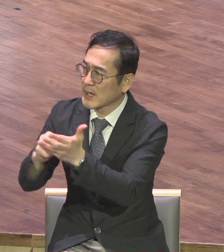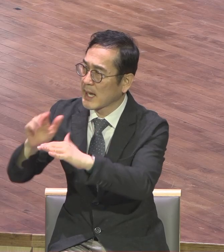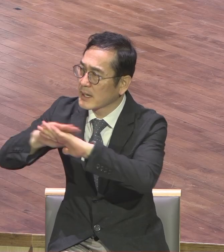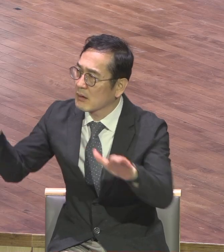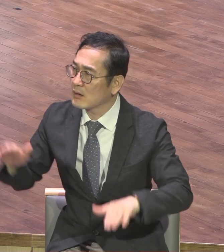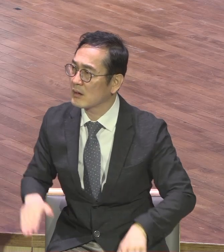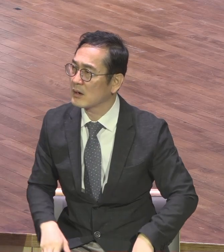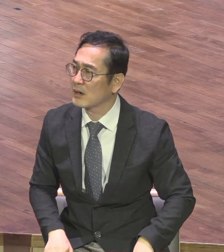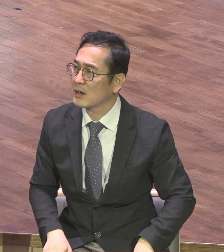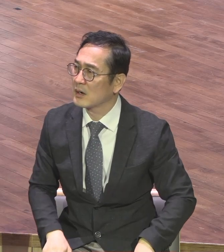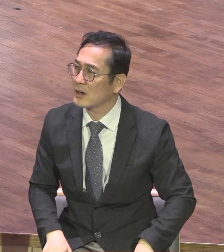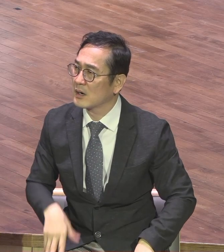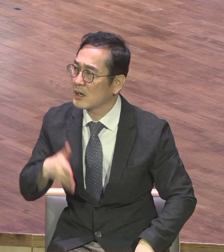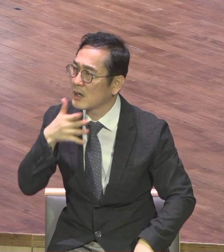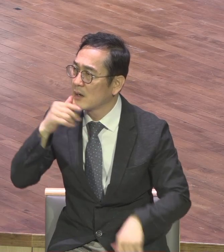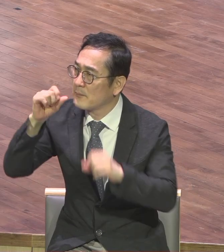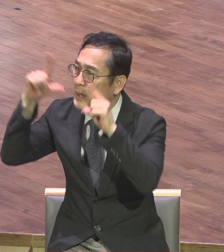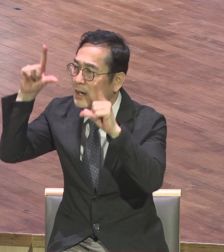그렇게 목회를 했나